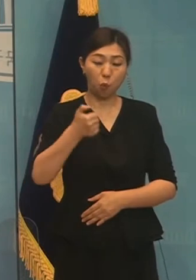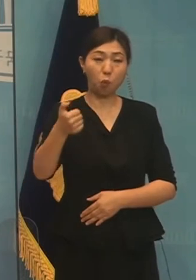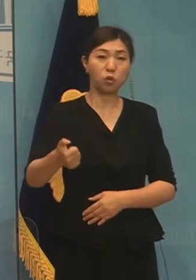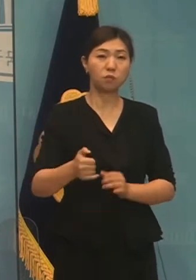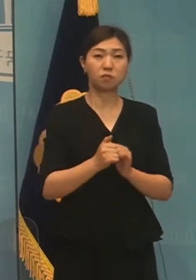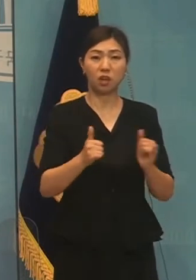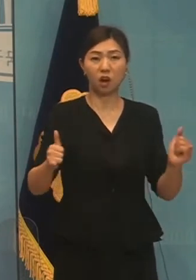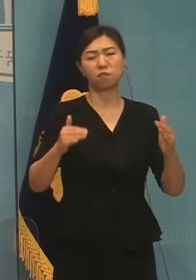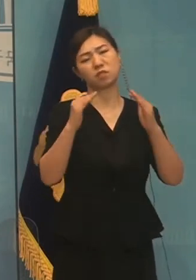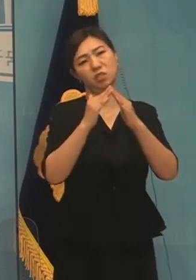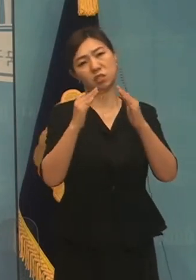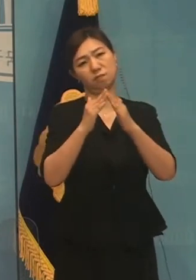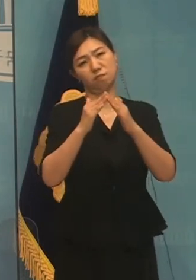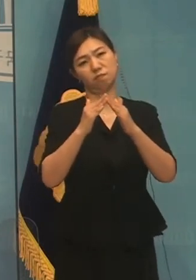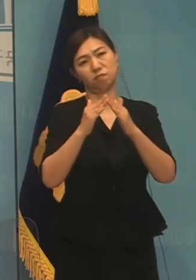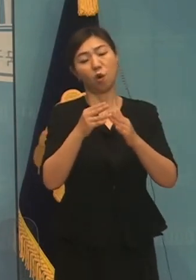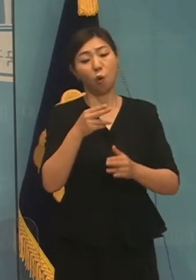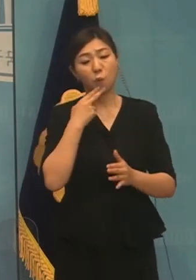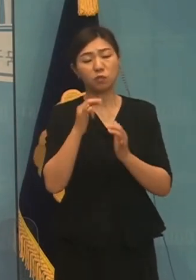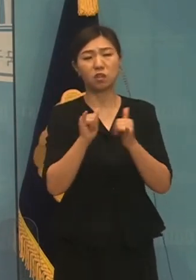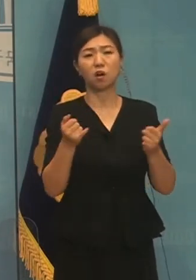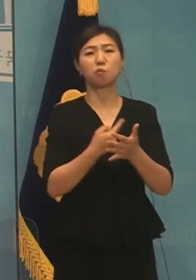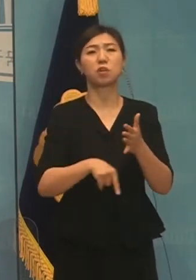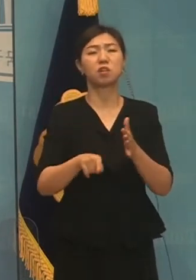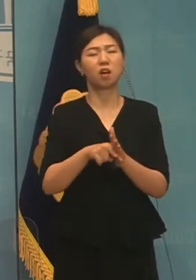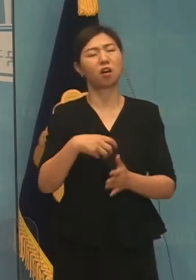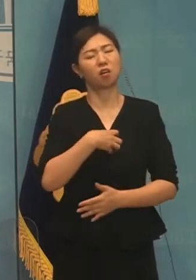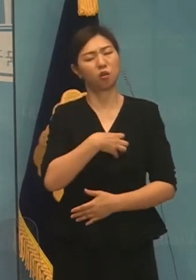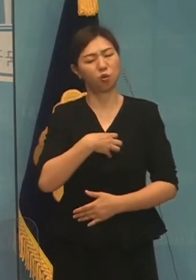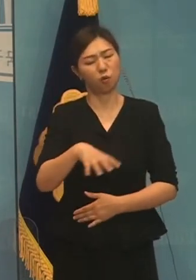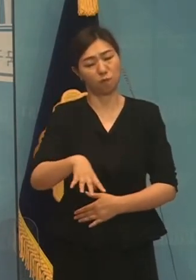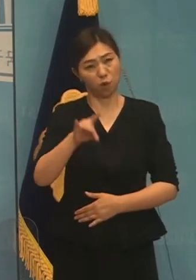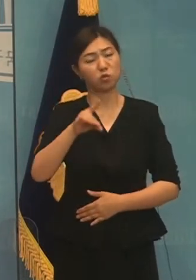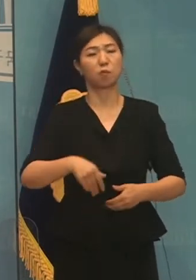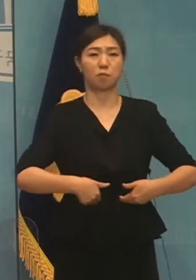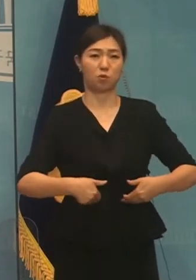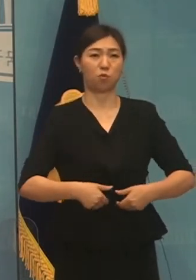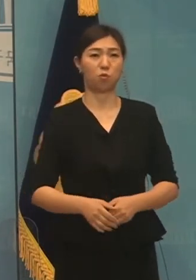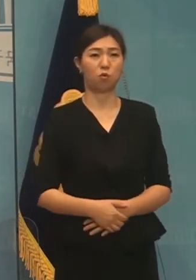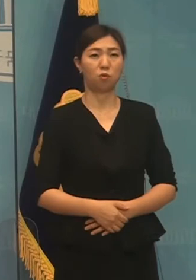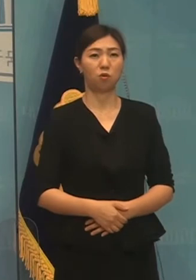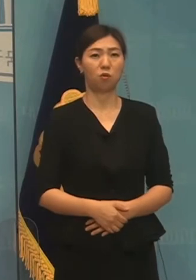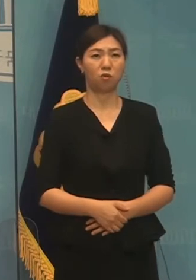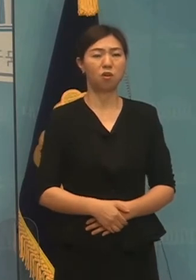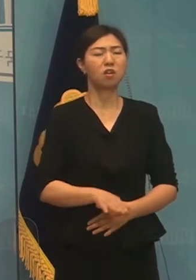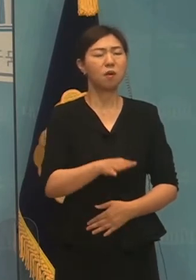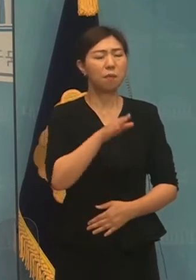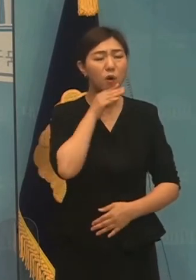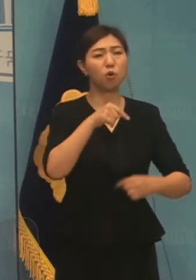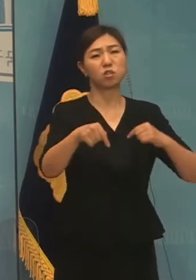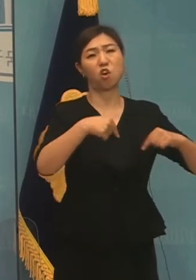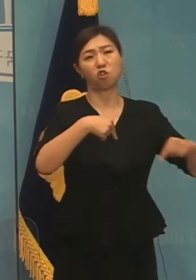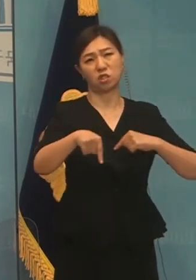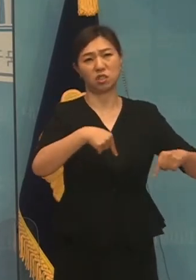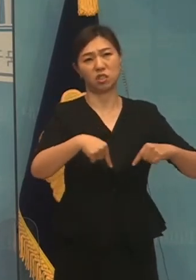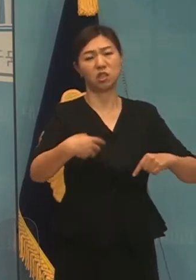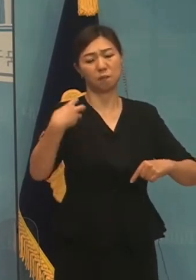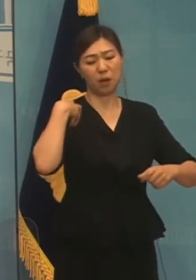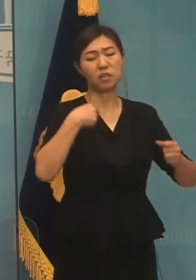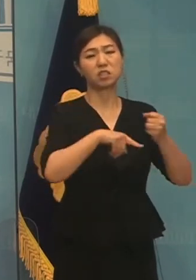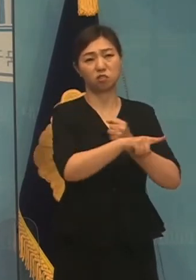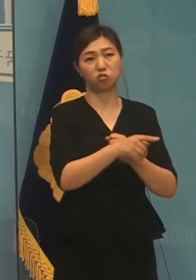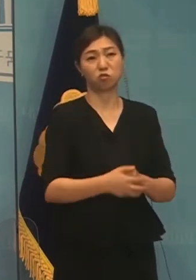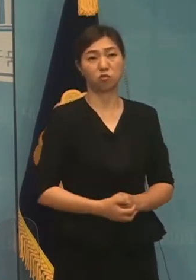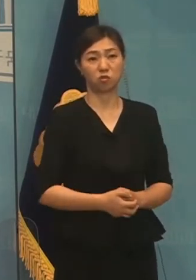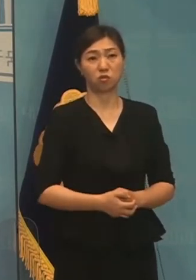주거비 걱정을 먼저 해야 하는 것이 정치의 존재 이유입니다. 그것이 조세정의